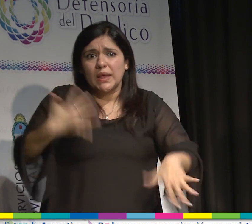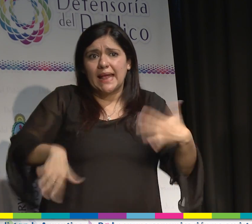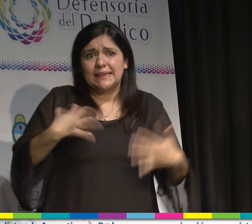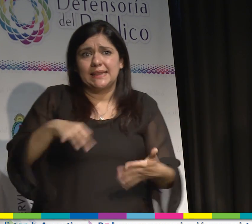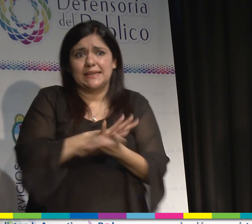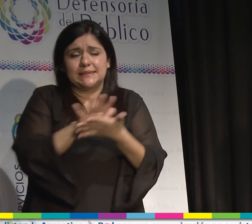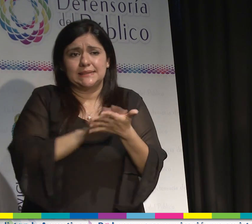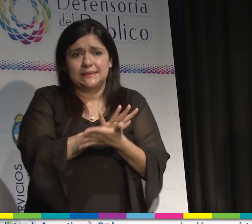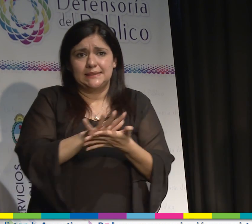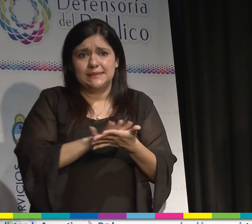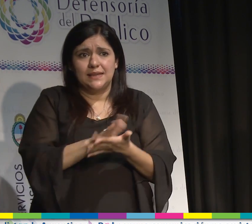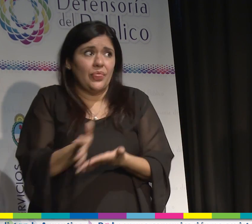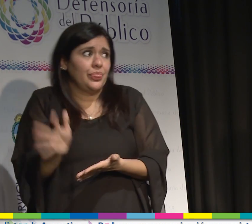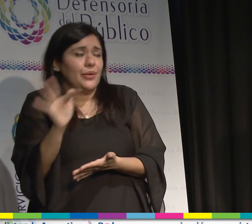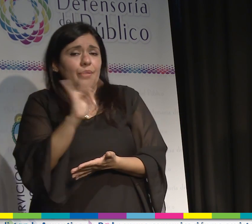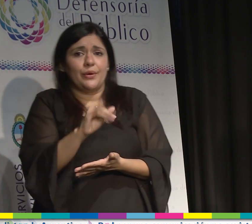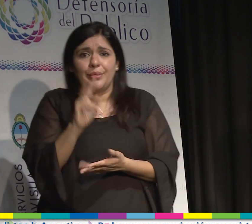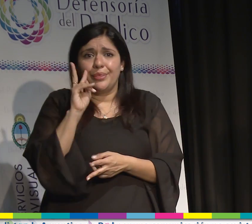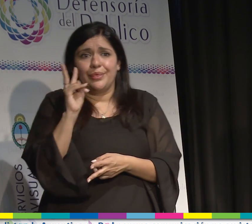ponen cotidianamente